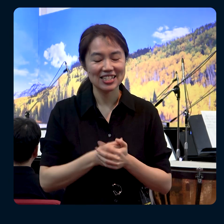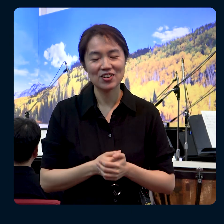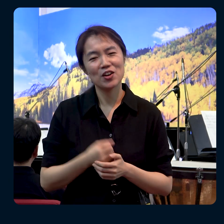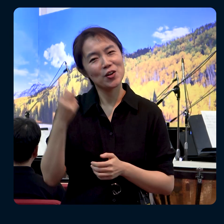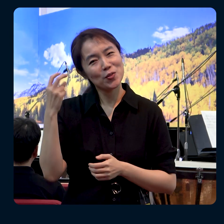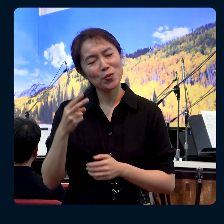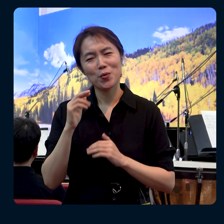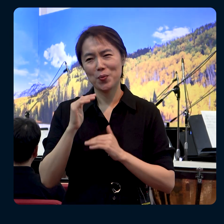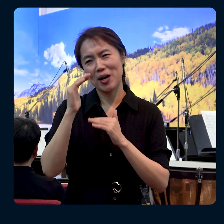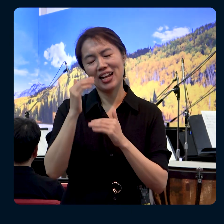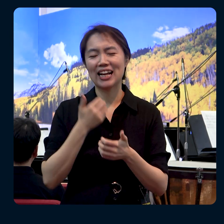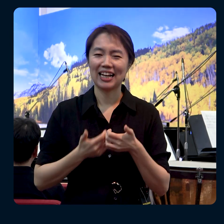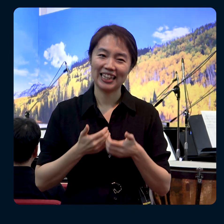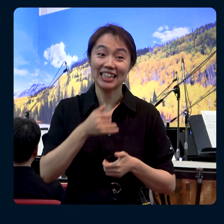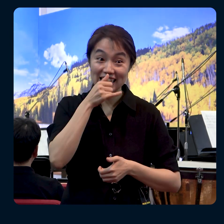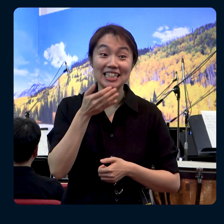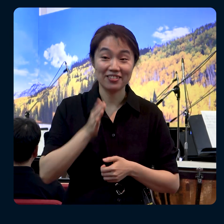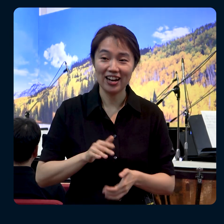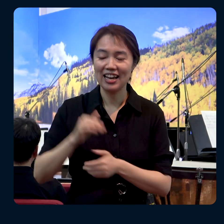있었지만, 성령이 주신 감동은